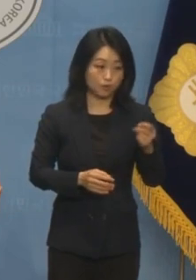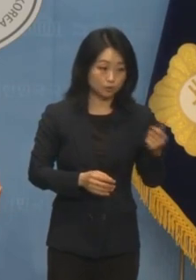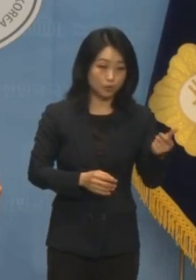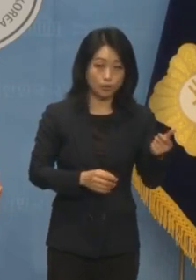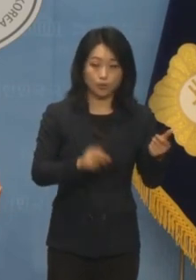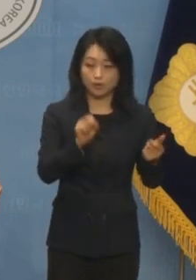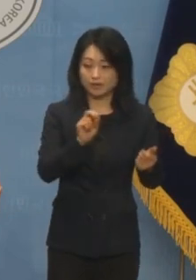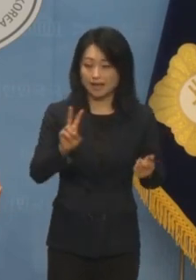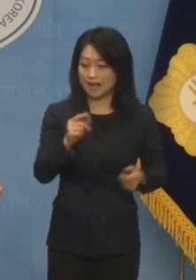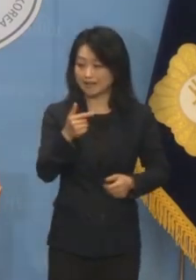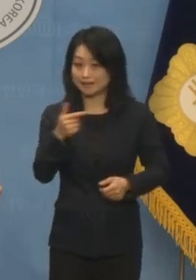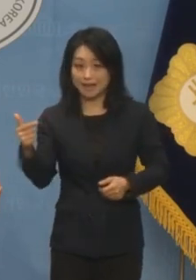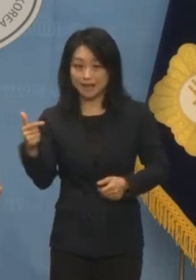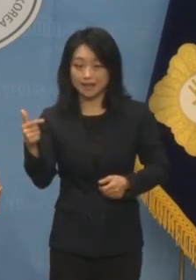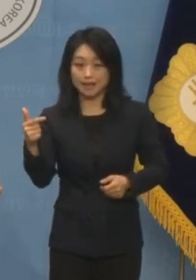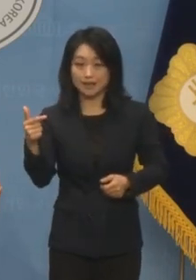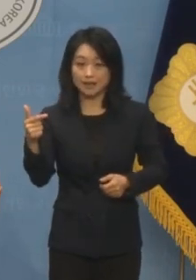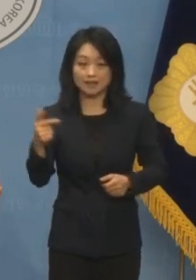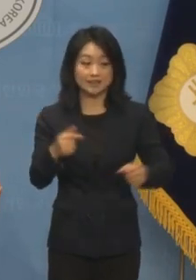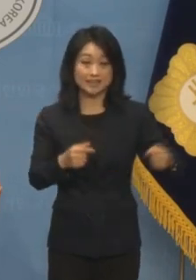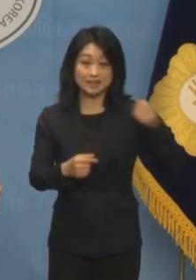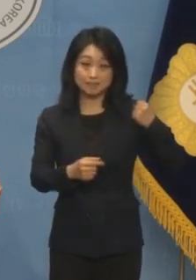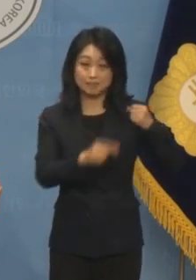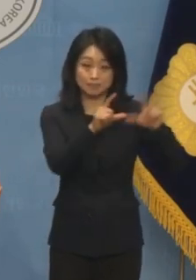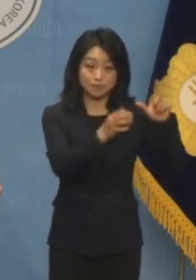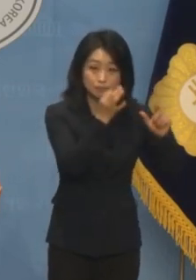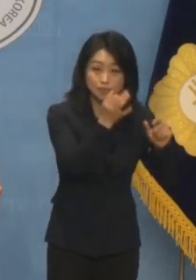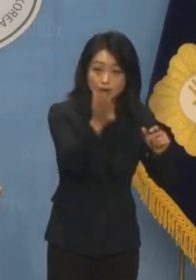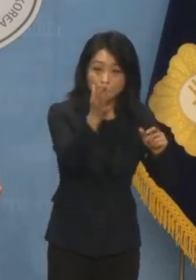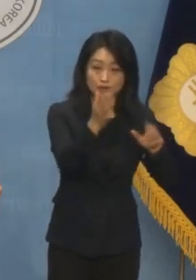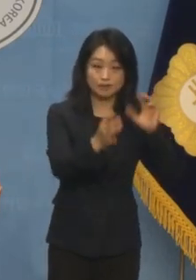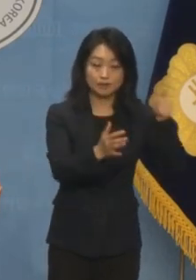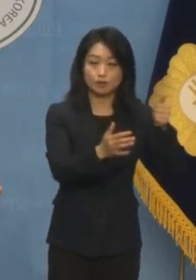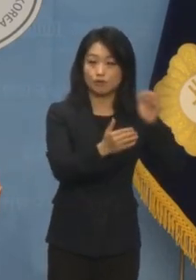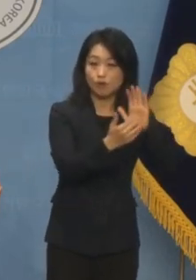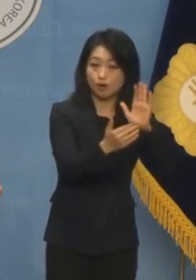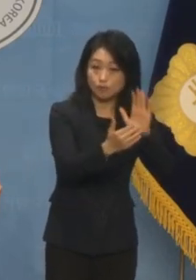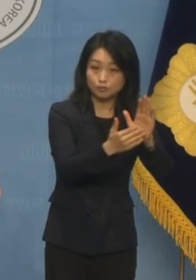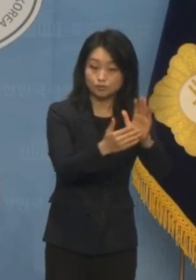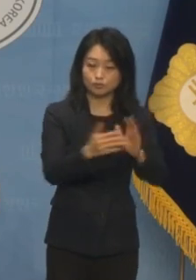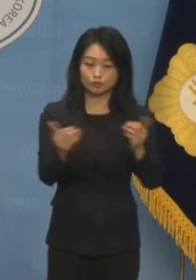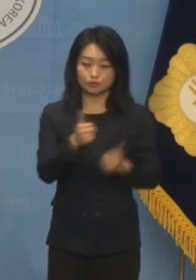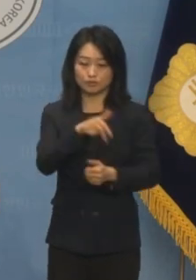치부하는 건 민심 불복종 선언이자 총선 결과 불복입니다.